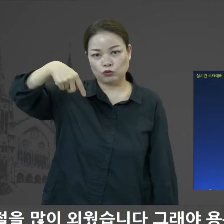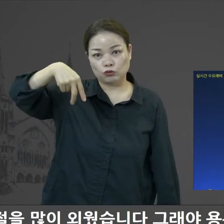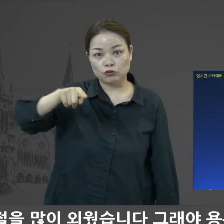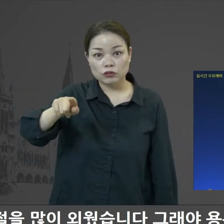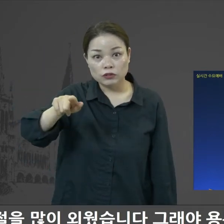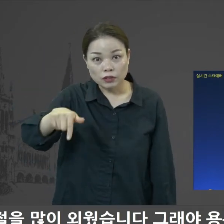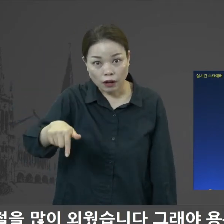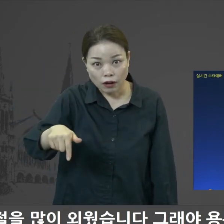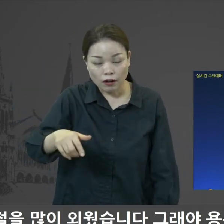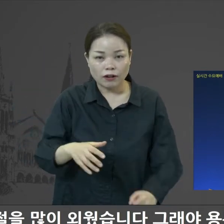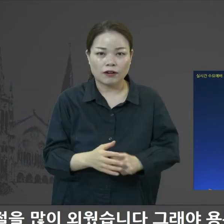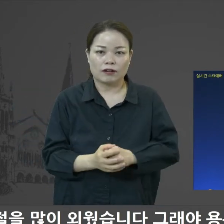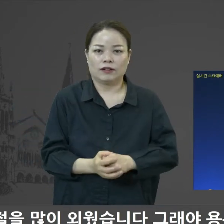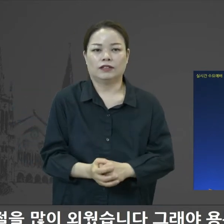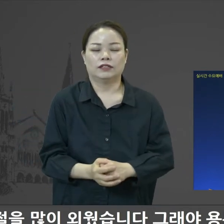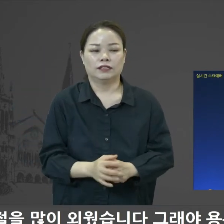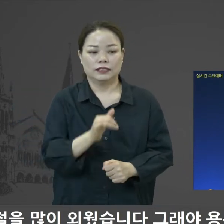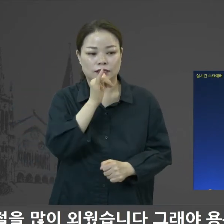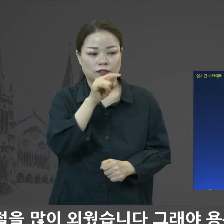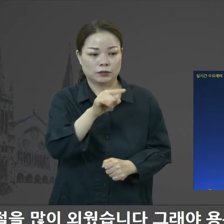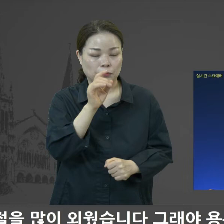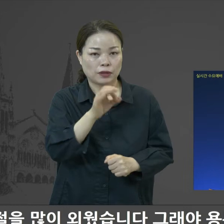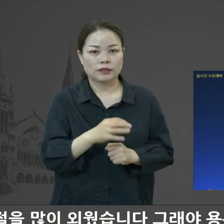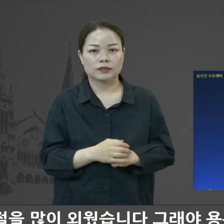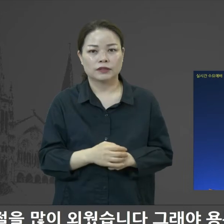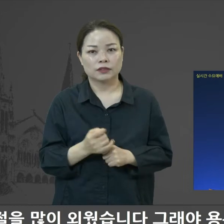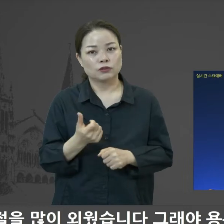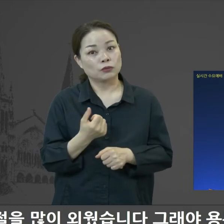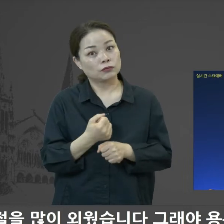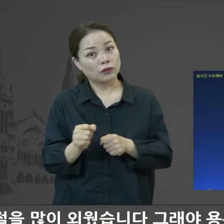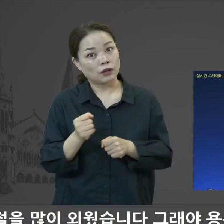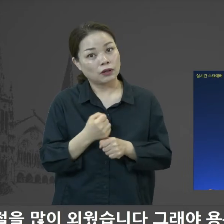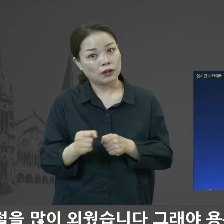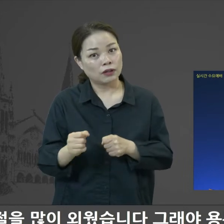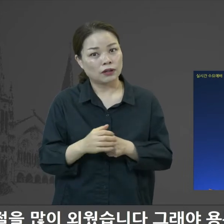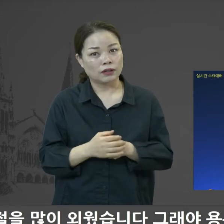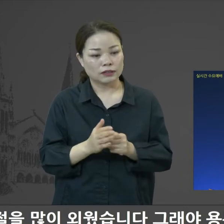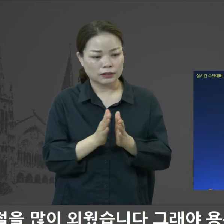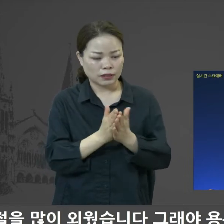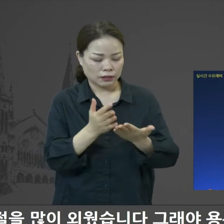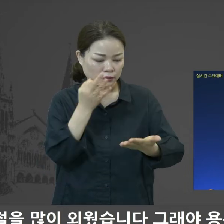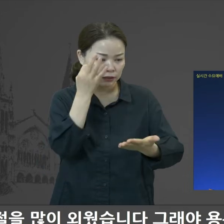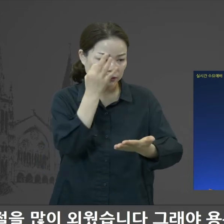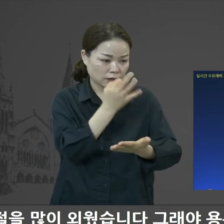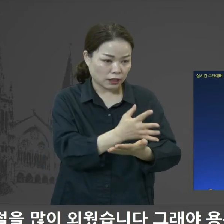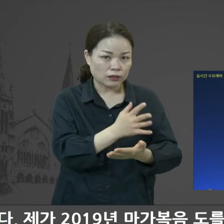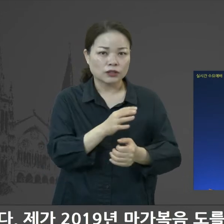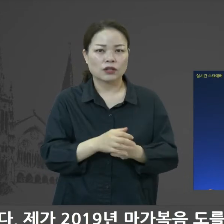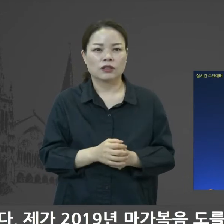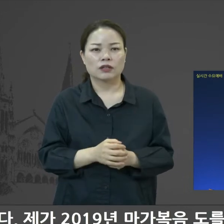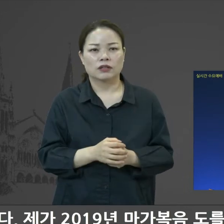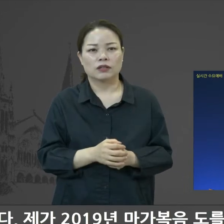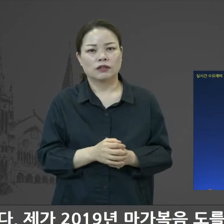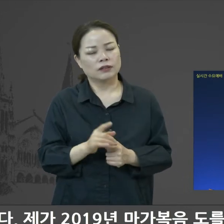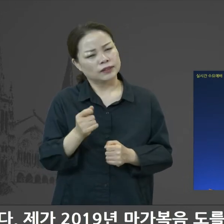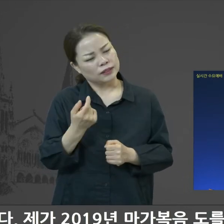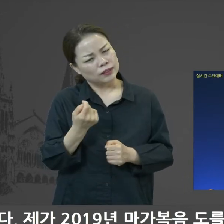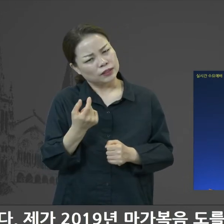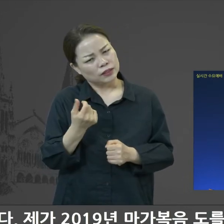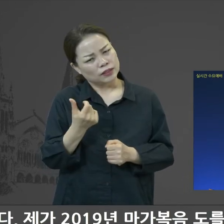써서 베스트셀러가 되어 있더라고요. 좀 황당했고 책을 사서 읽어보았는데 궤변이